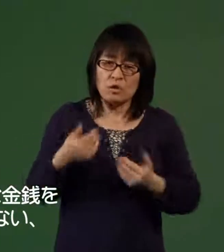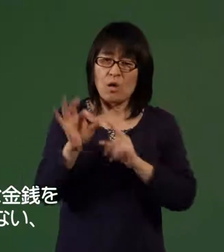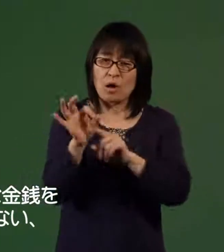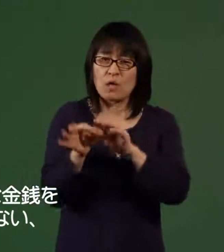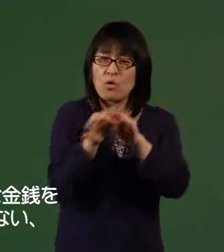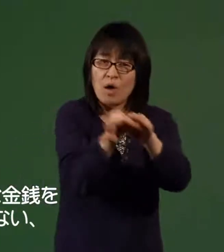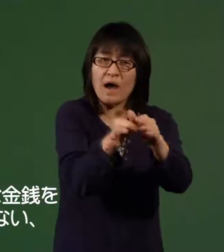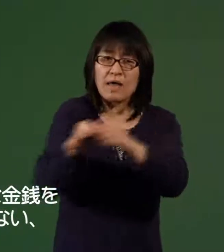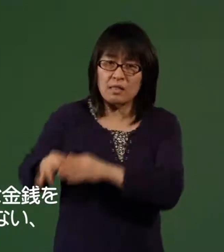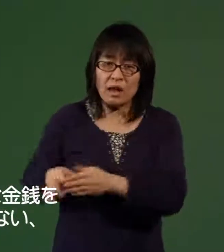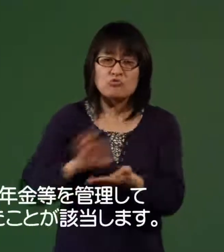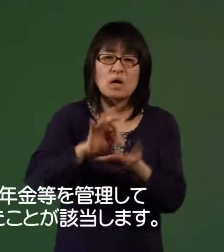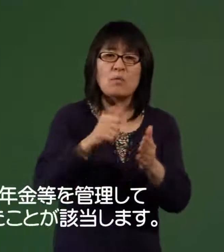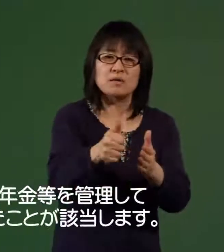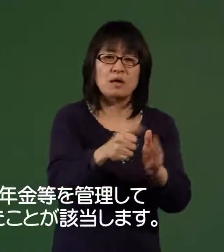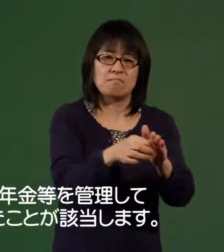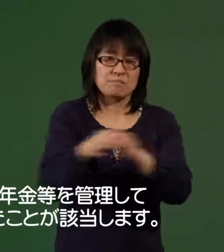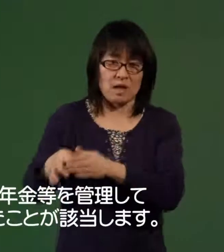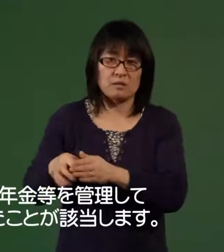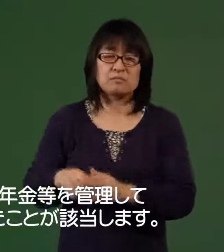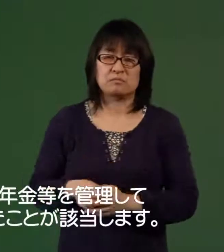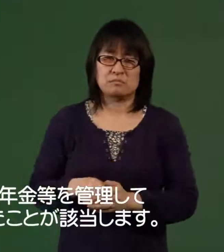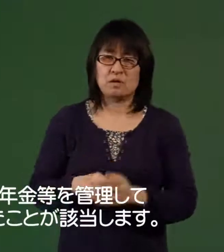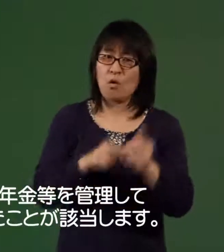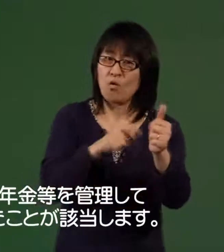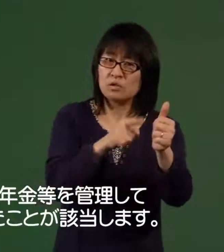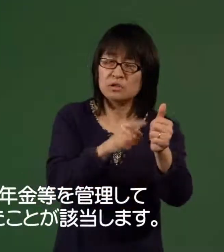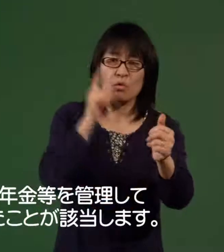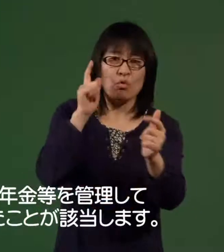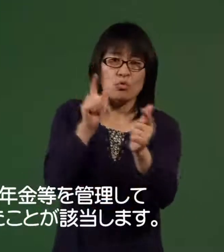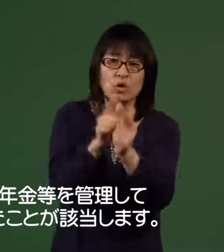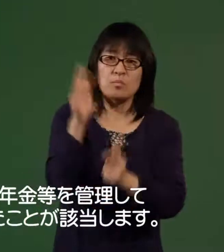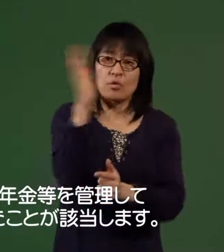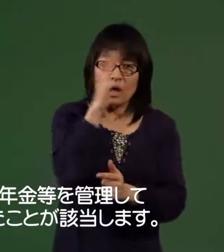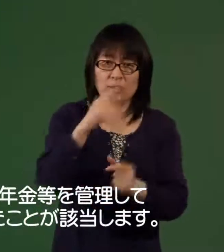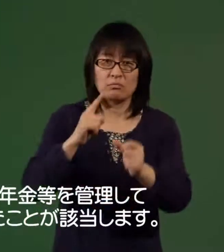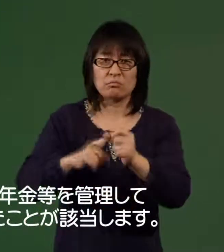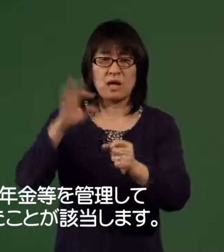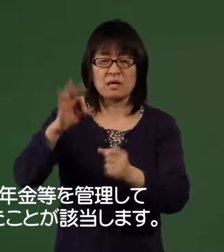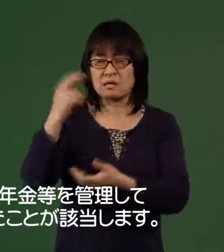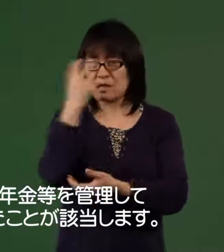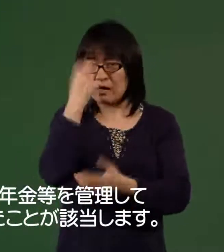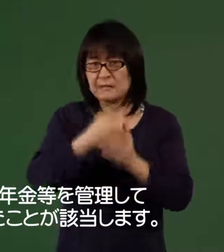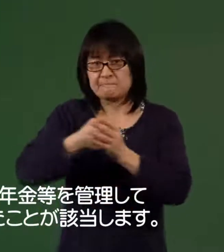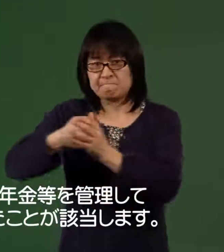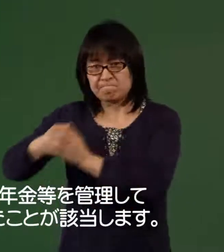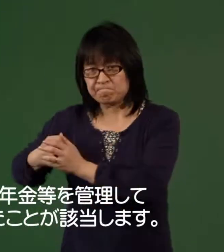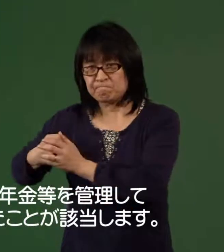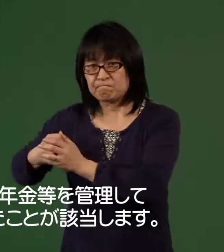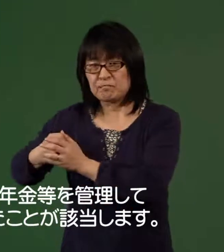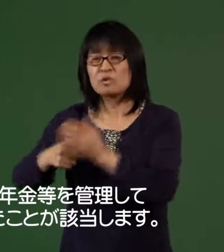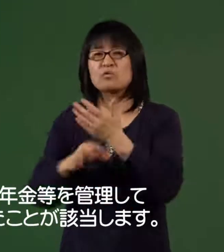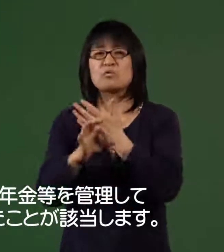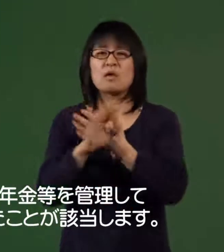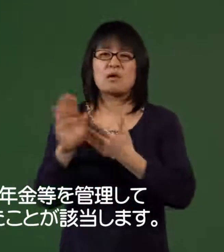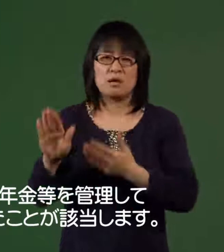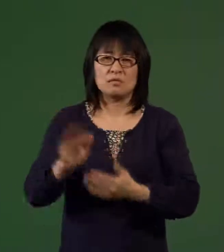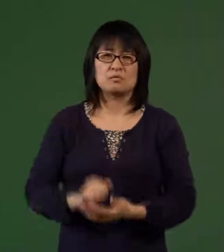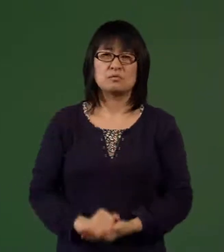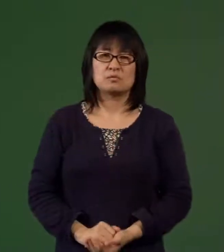使わせない本人の同意なしに年金等を管理して渡せないといったことが回答します